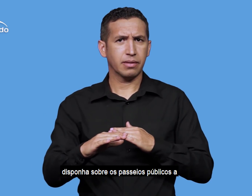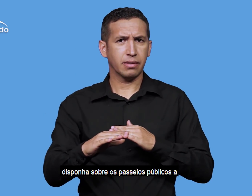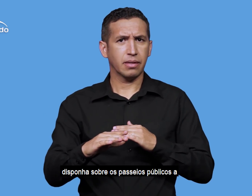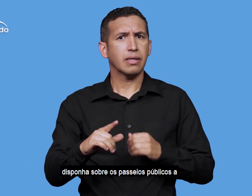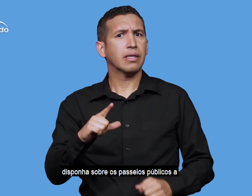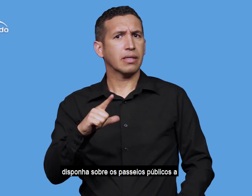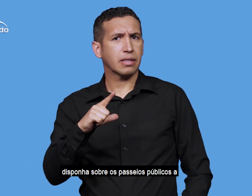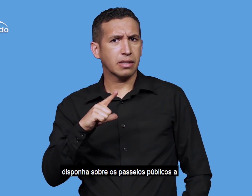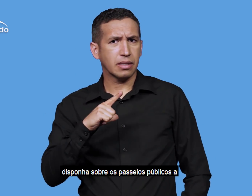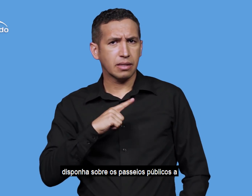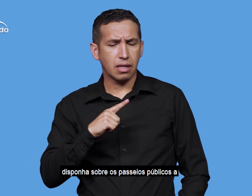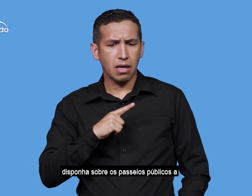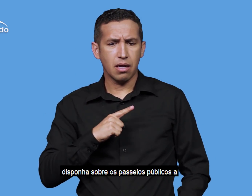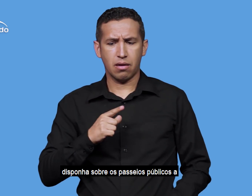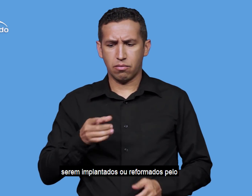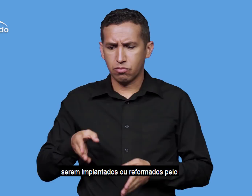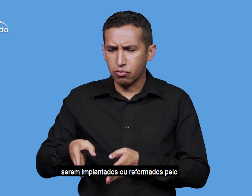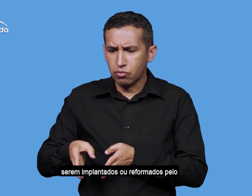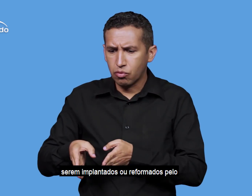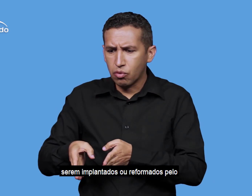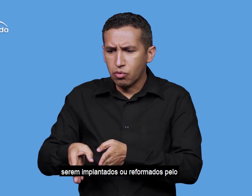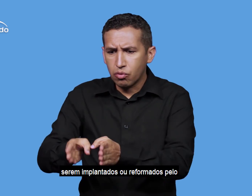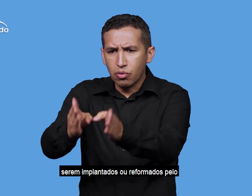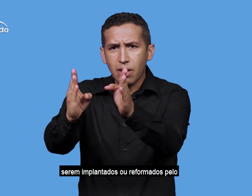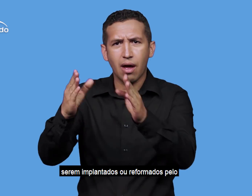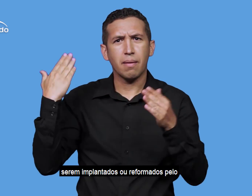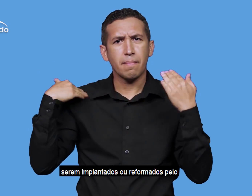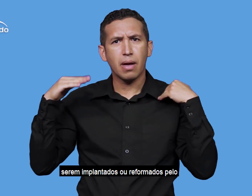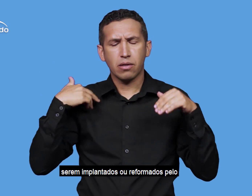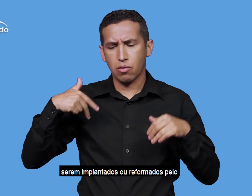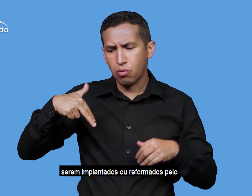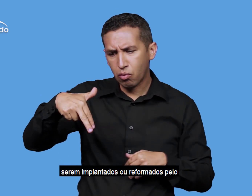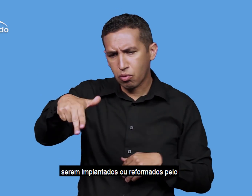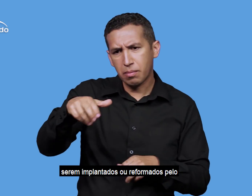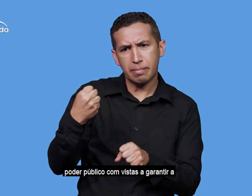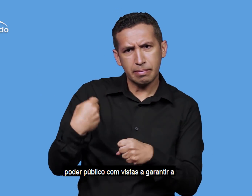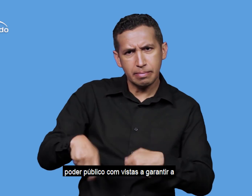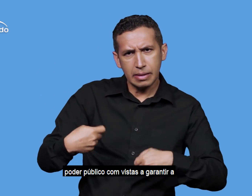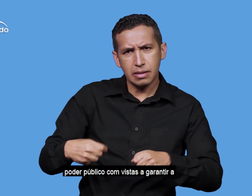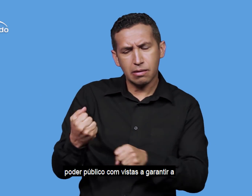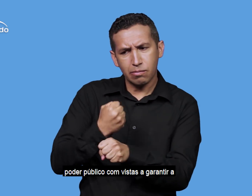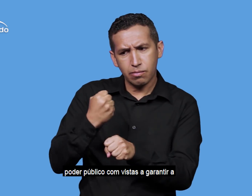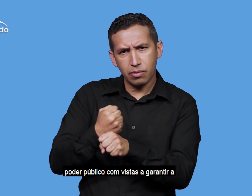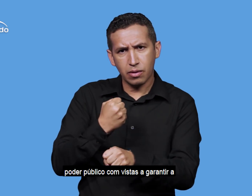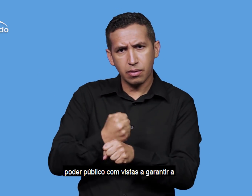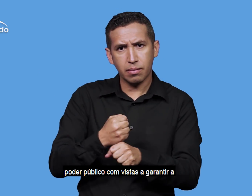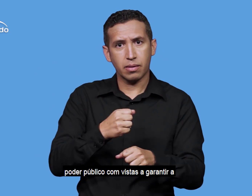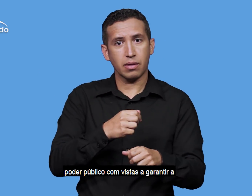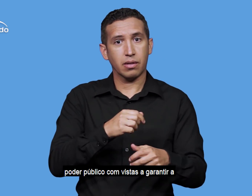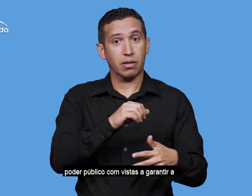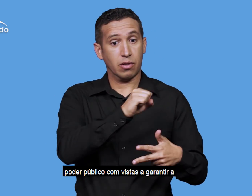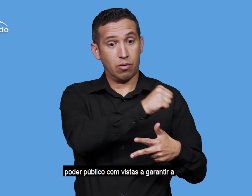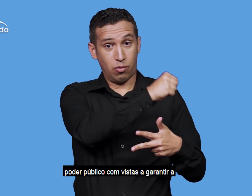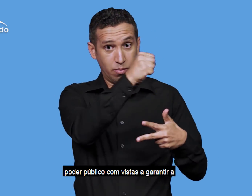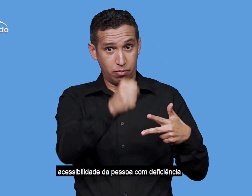os passeios públicos a serem implantados ou reformados pelo poder público com vistas a garantir a acessibilidade